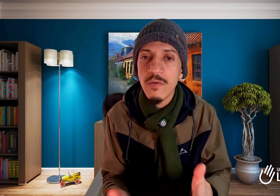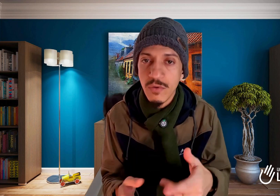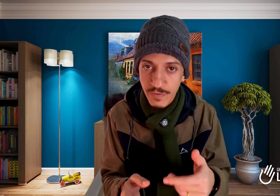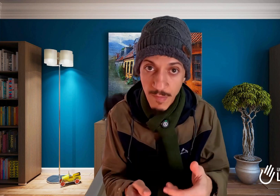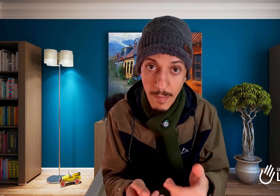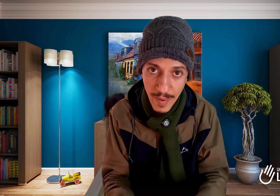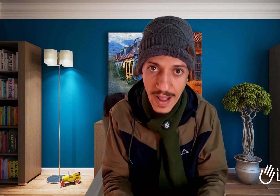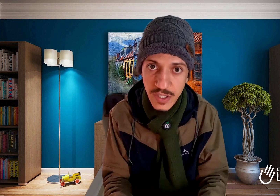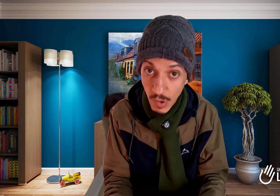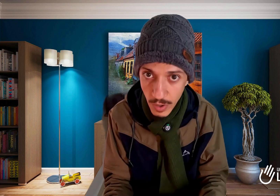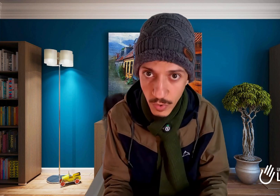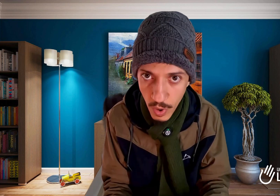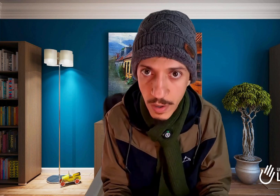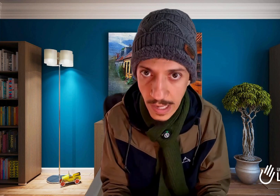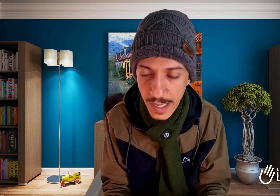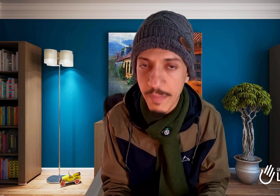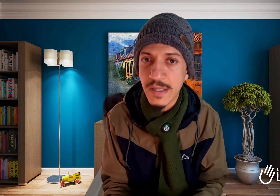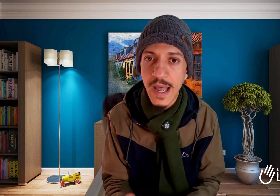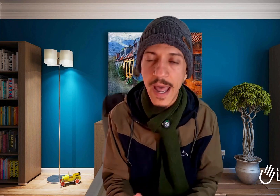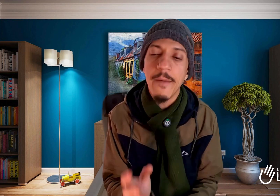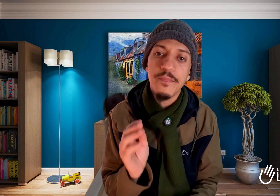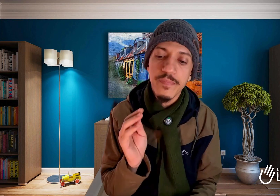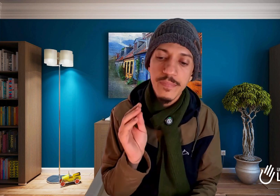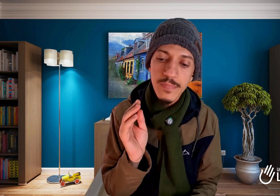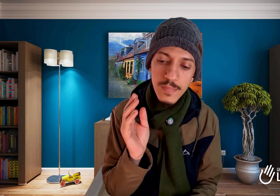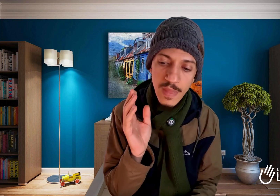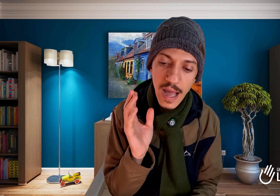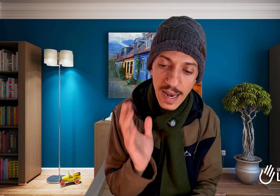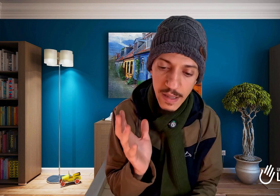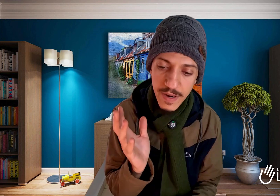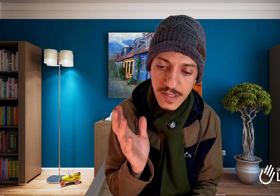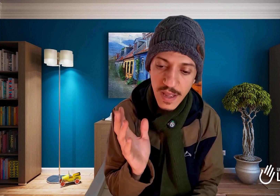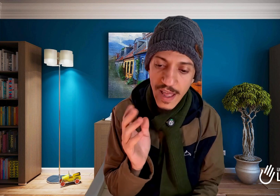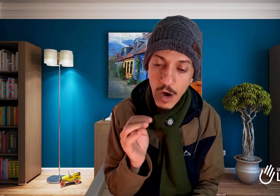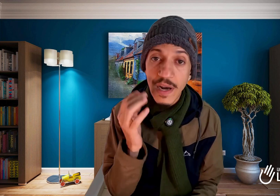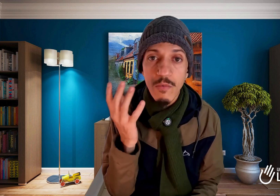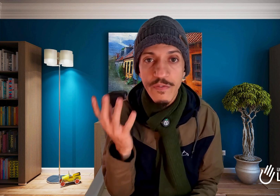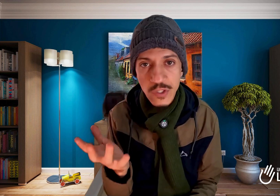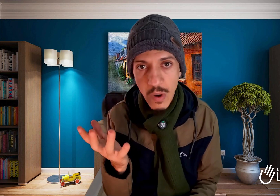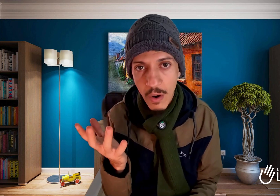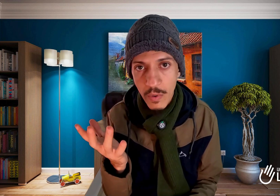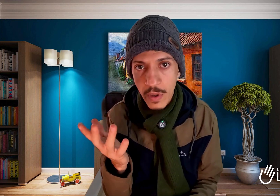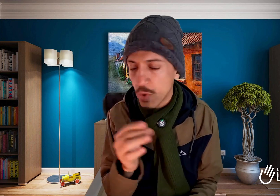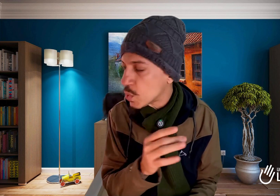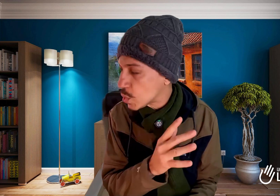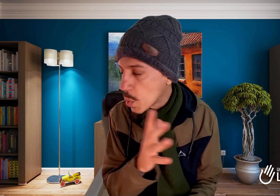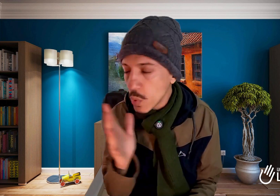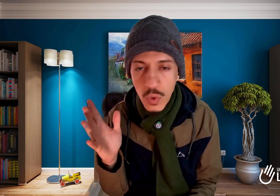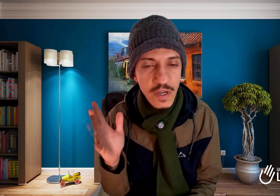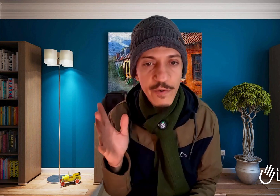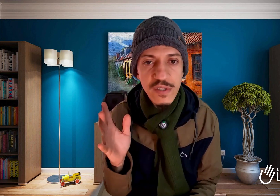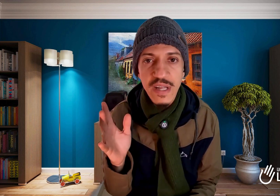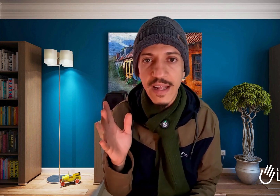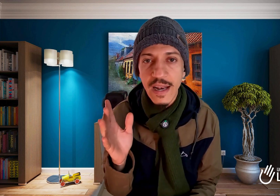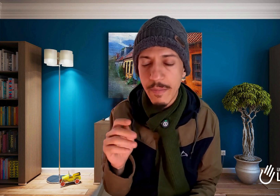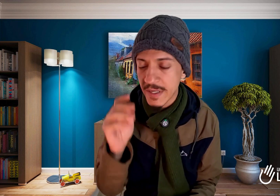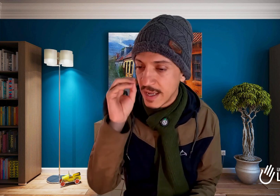forma prática, olho no olho na Libras, a Libras é uma língua visual. Então, tudo que você for estudar da Libras tem